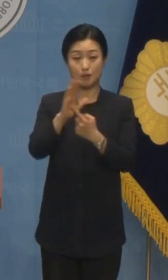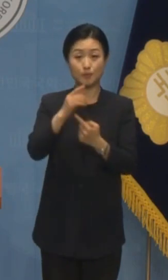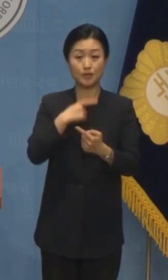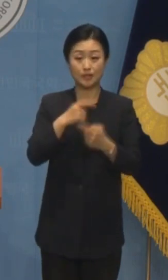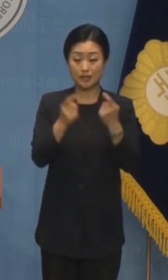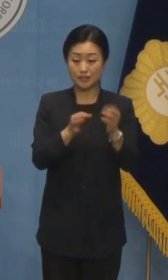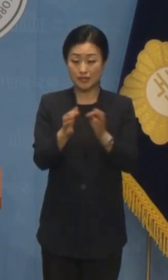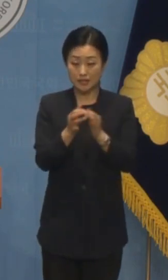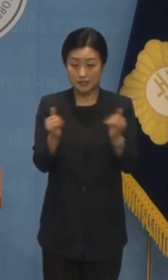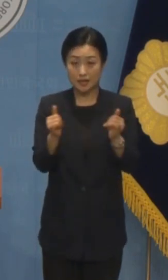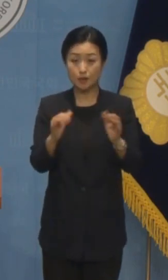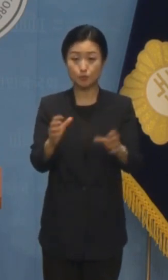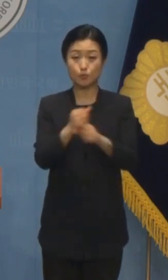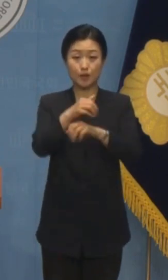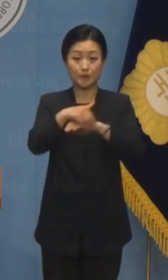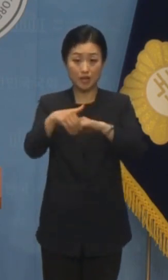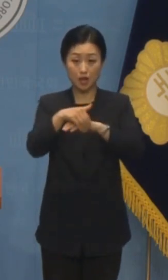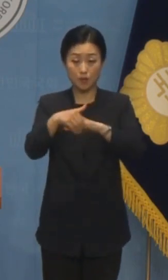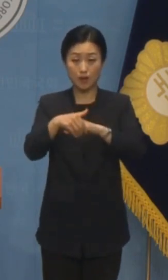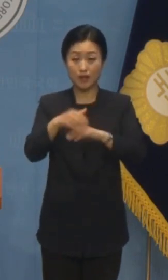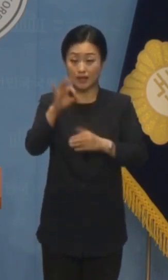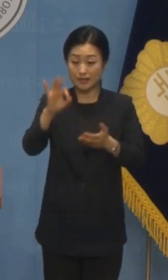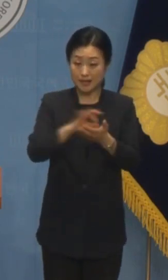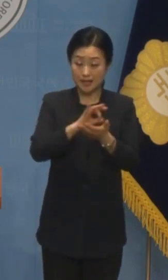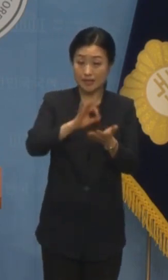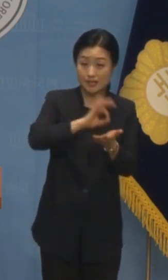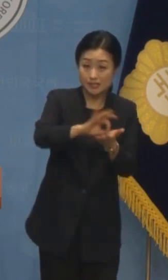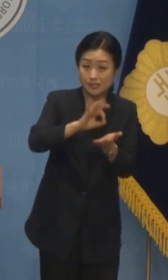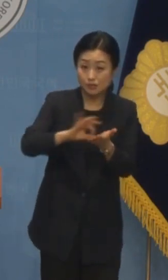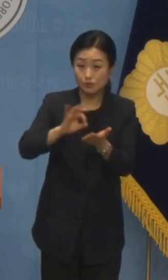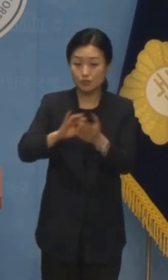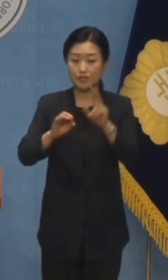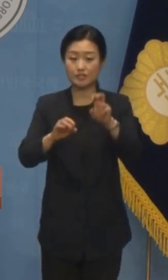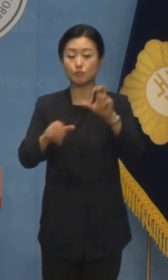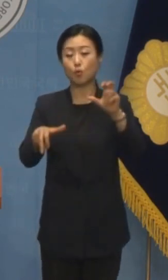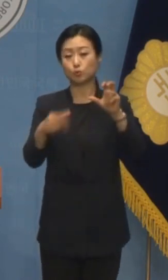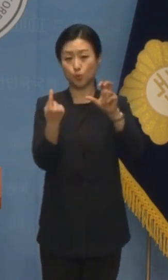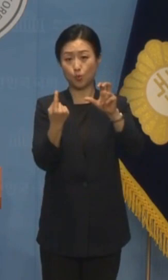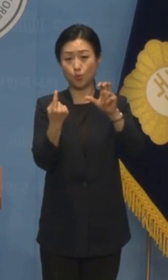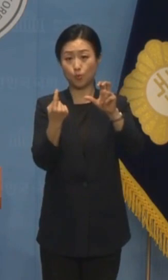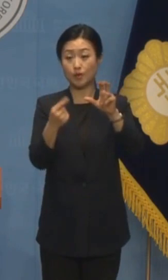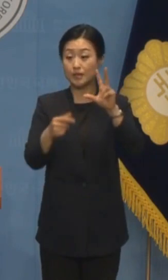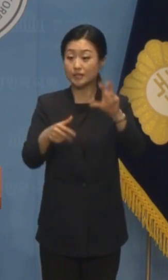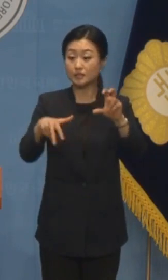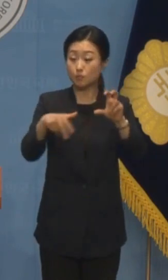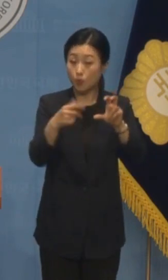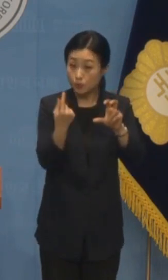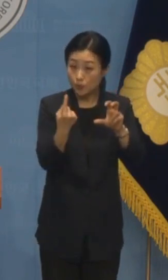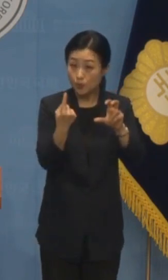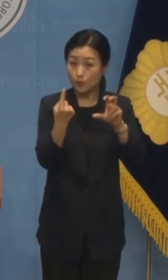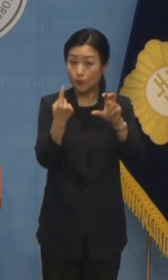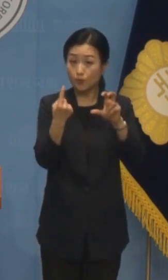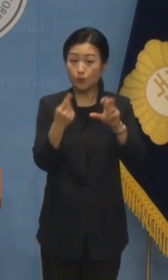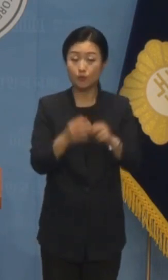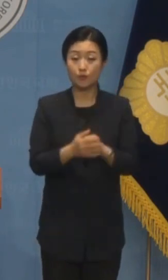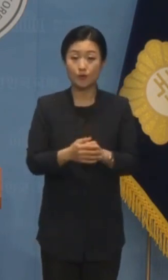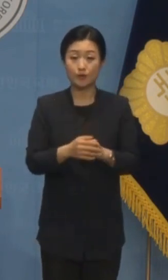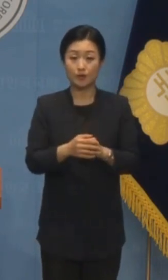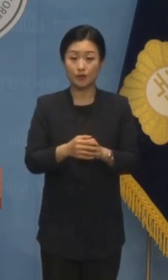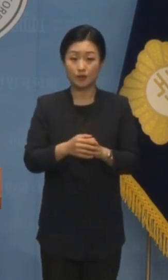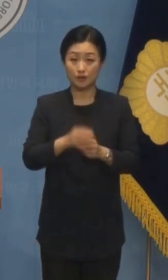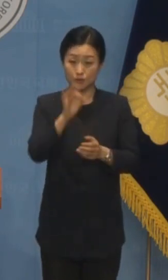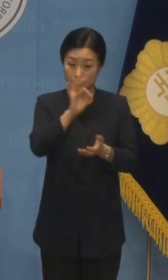소상공인 자영업자 종합대책의 재정 지출액이 하필 25조 원입니다. 근데 이 25조 원이 순수한 재정